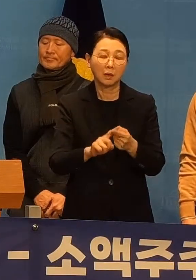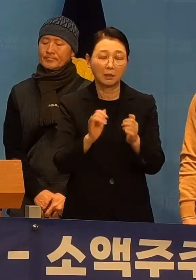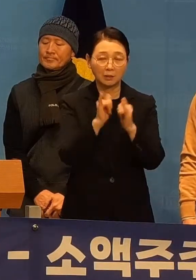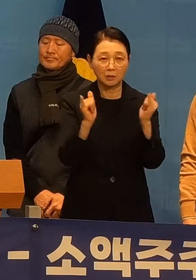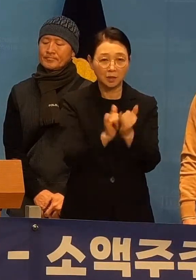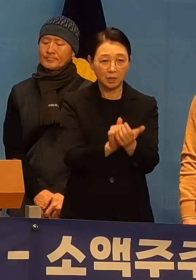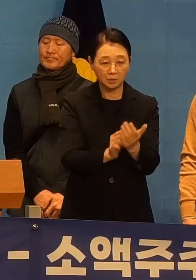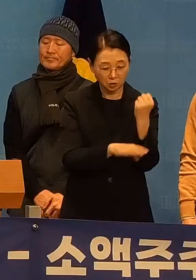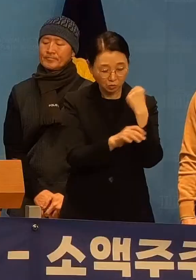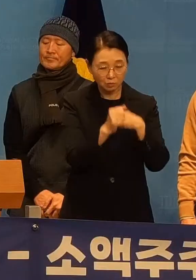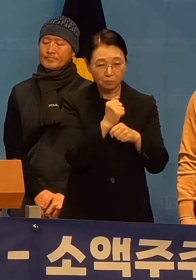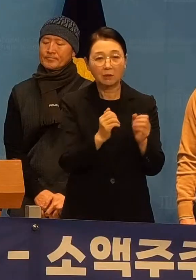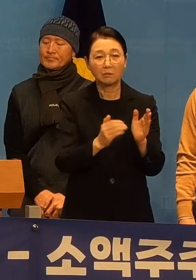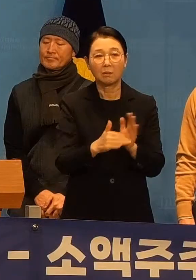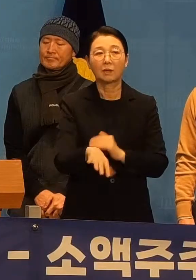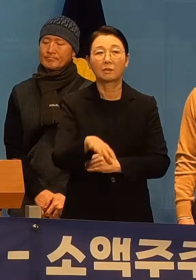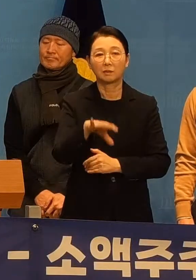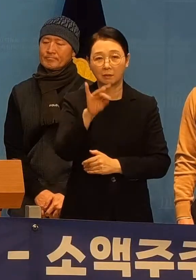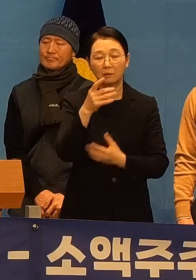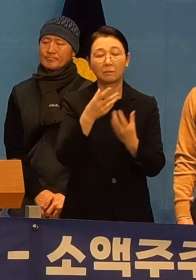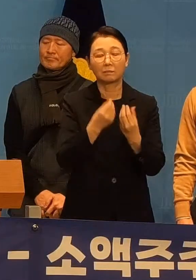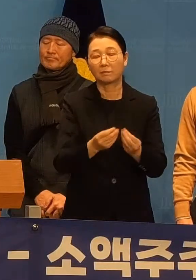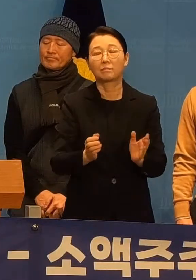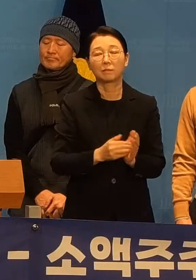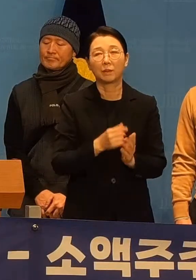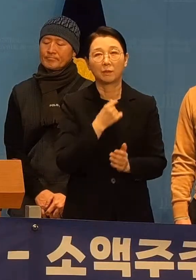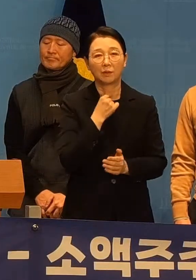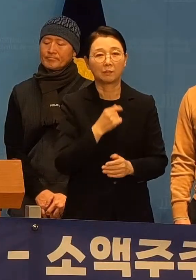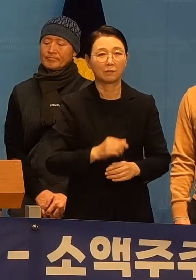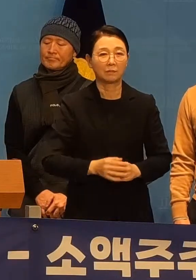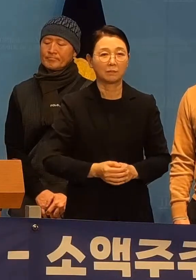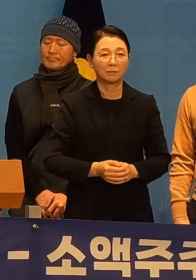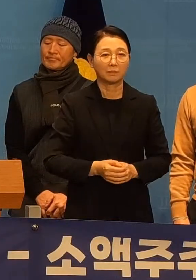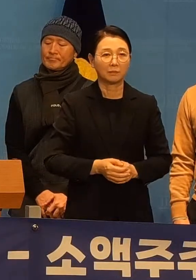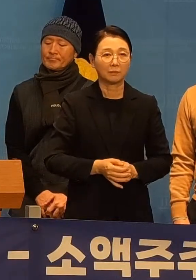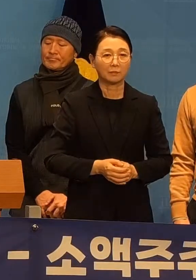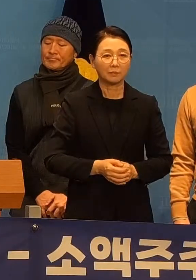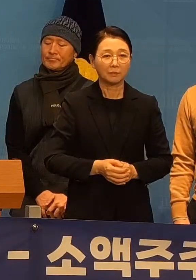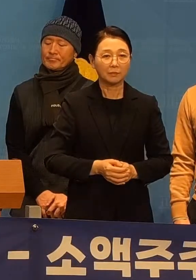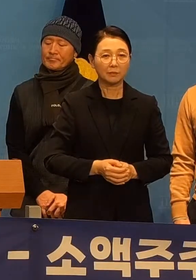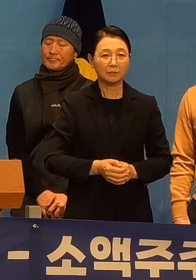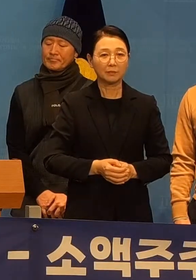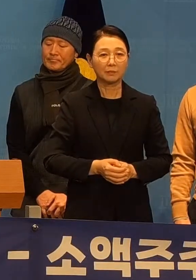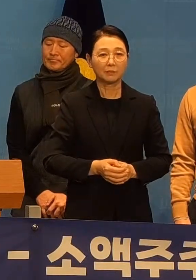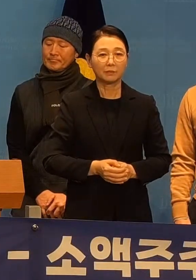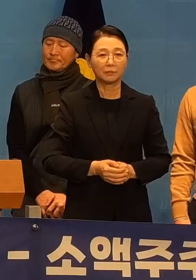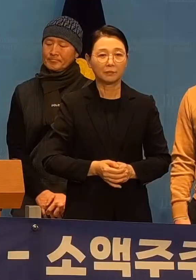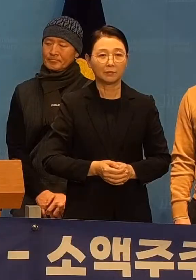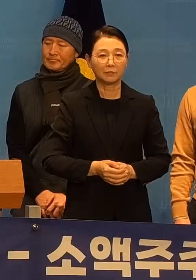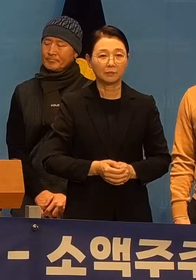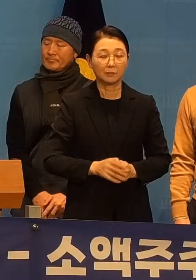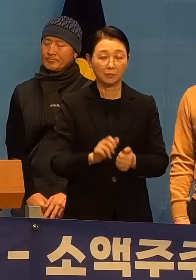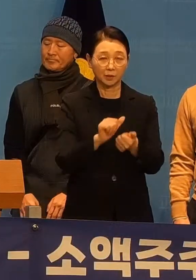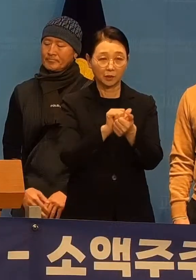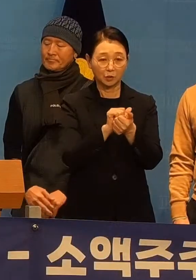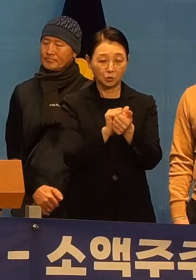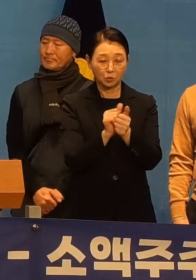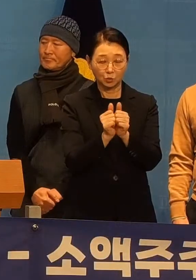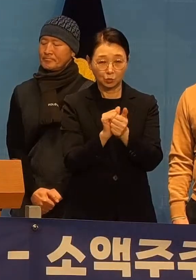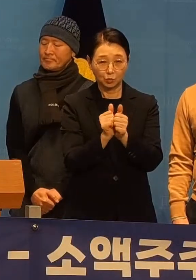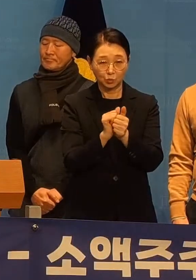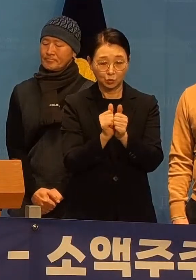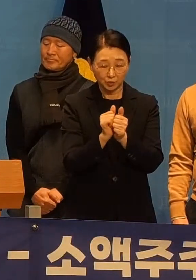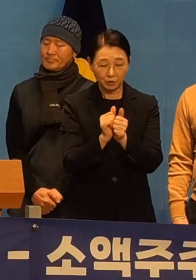기준을 세운 첫 사례가 될 수 있기를 바랍니다. 또한 주주가치 환원을